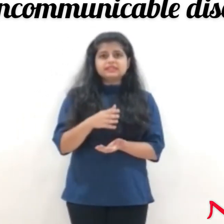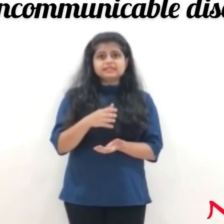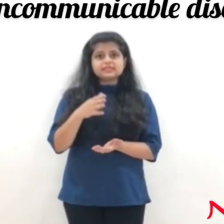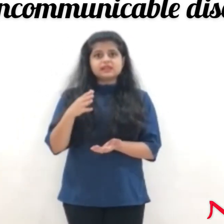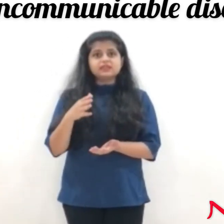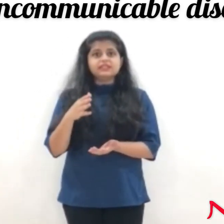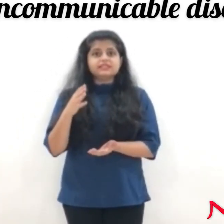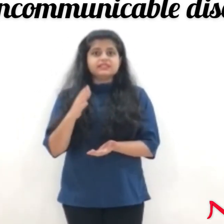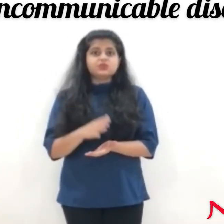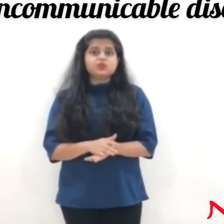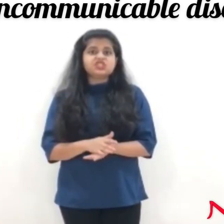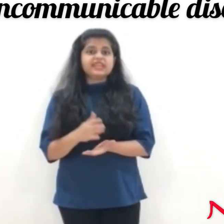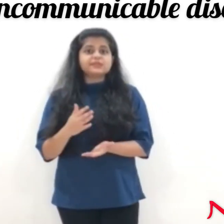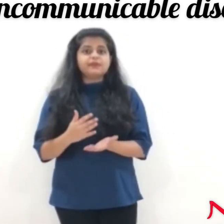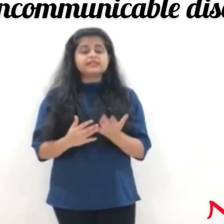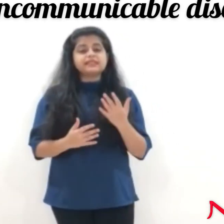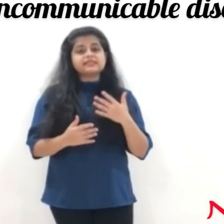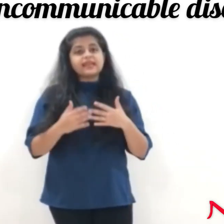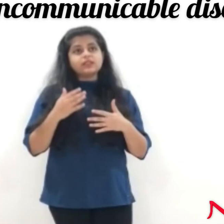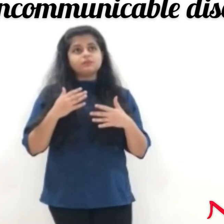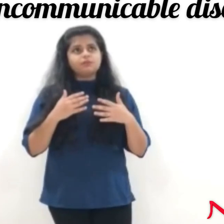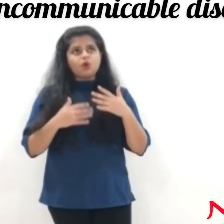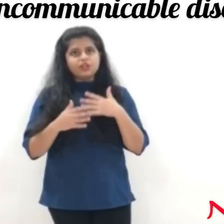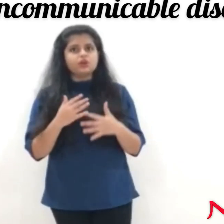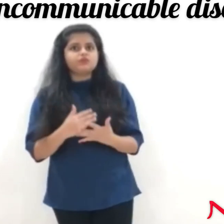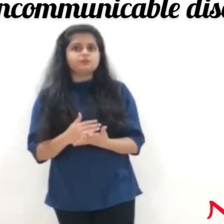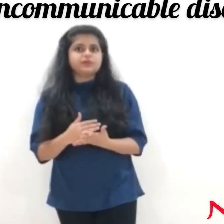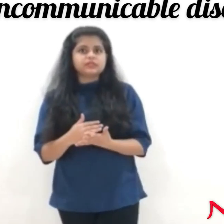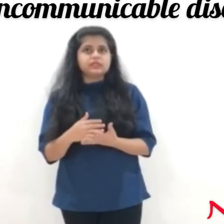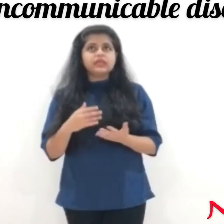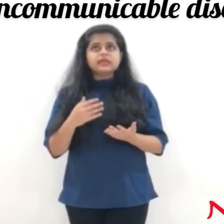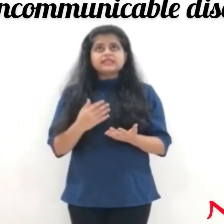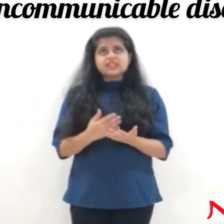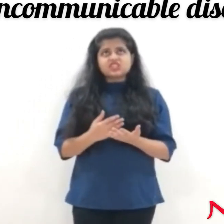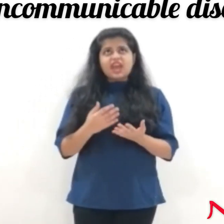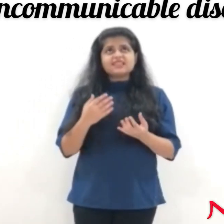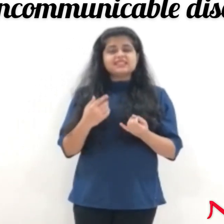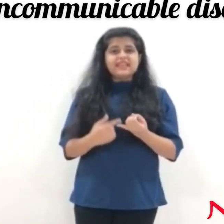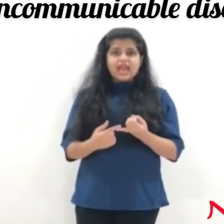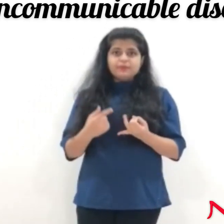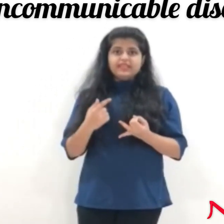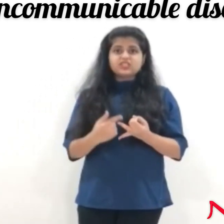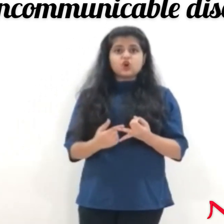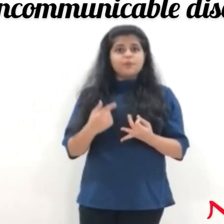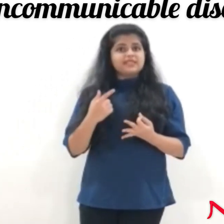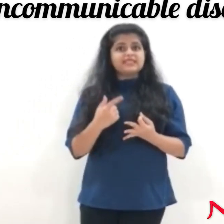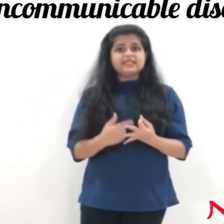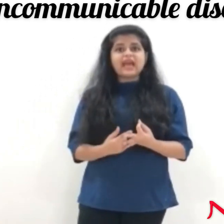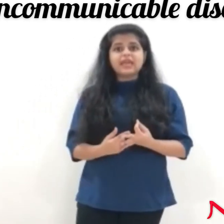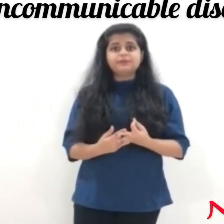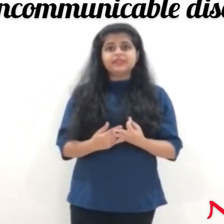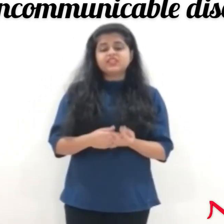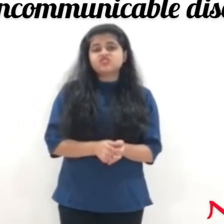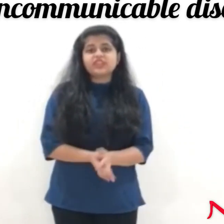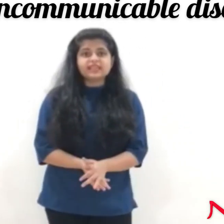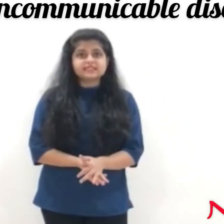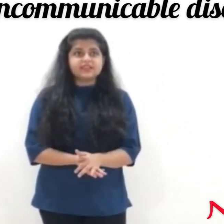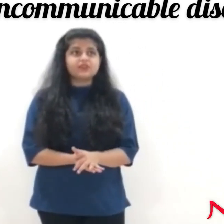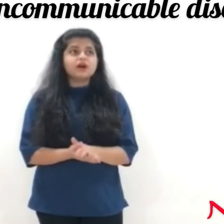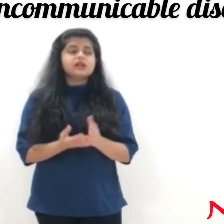नॉन कम्युनिकेबल डिजीजेस आर द डिजीजेस व्हिच टेक्स प्लेस इनसाइड द बॉडी ऑफ द पर्सन सच एज डायबिटीज ओबेसिटी हाइपरटेंशन एक्सेट्रा